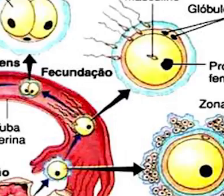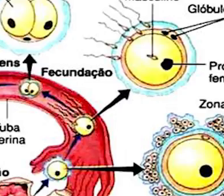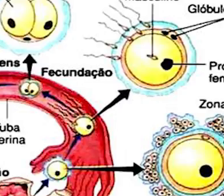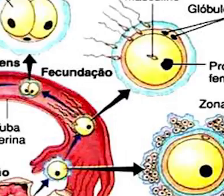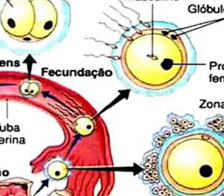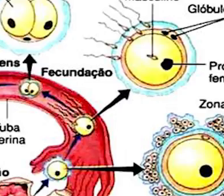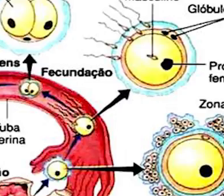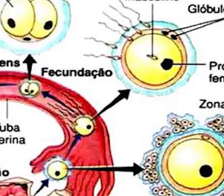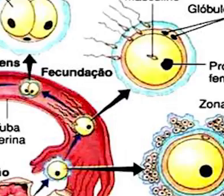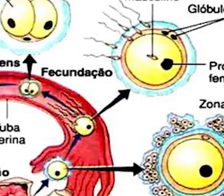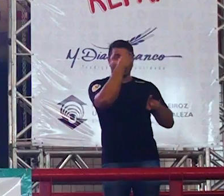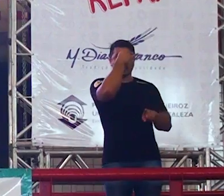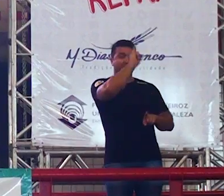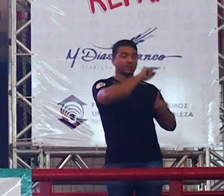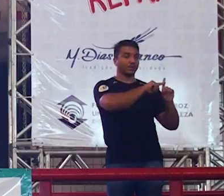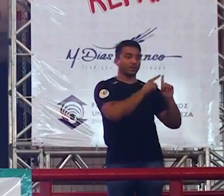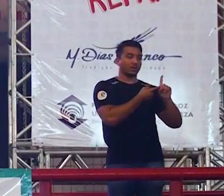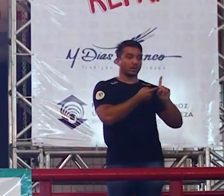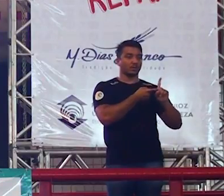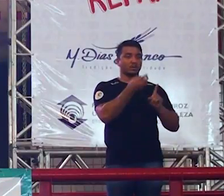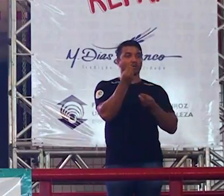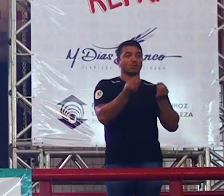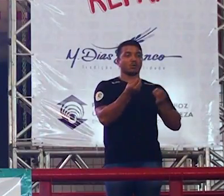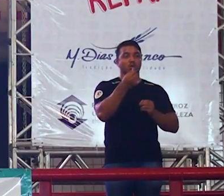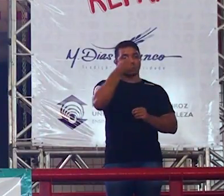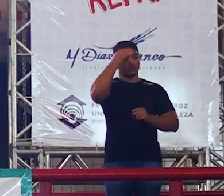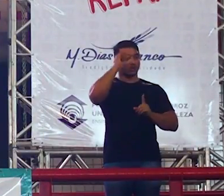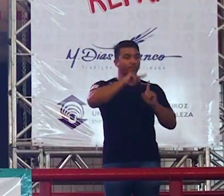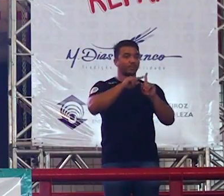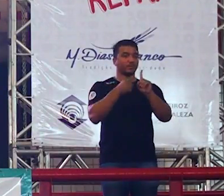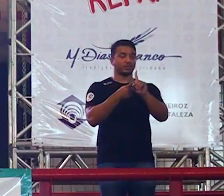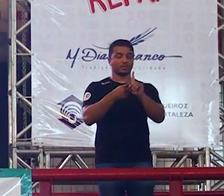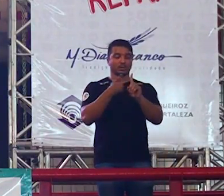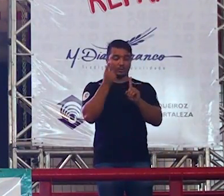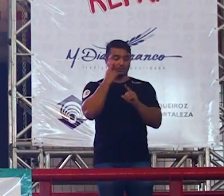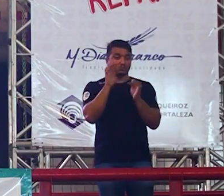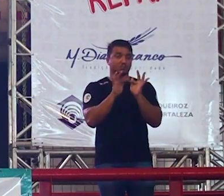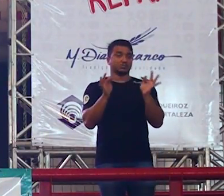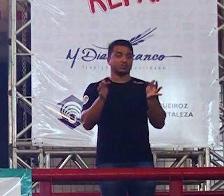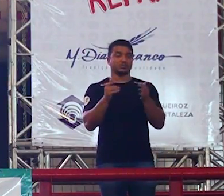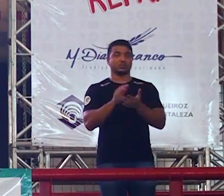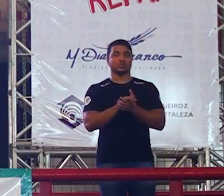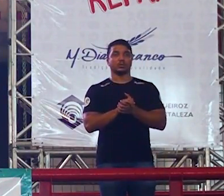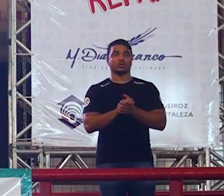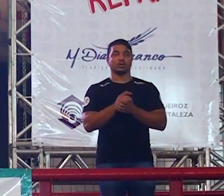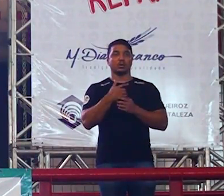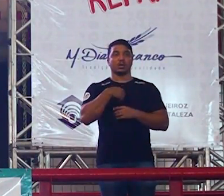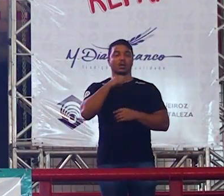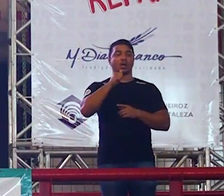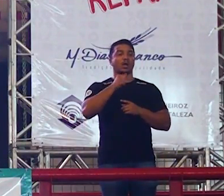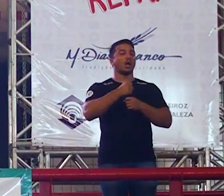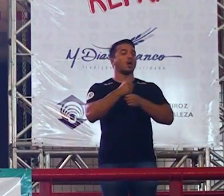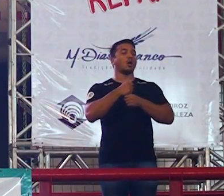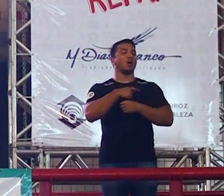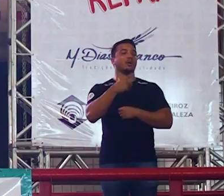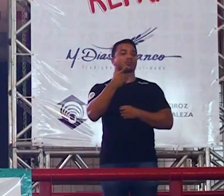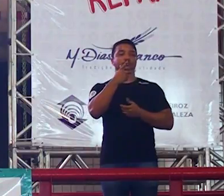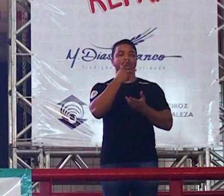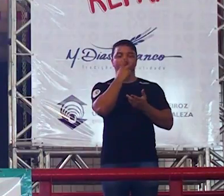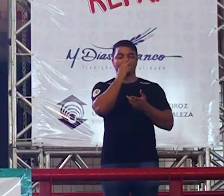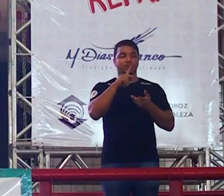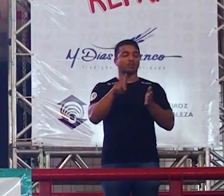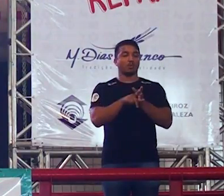métodos contraceptivos femininos, você vai ter um método, né, anovulatório, que é aquele através